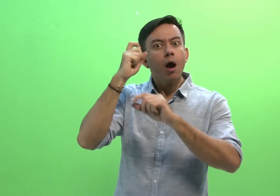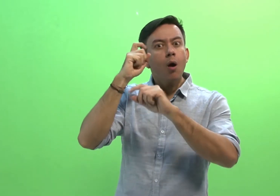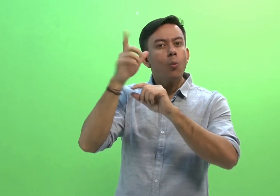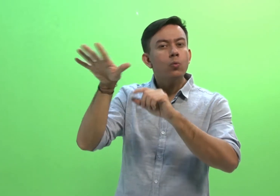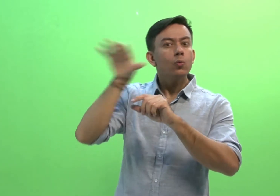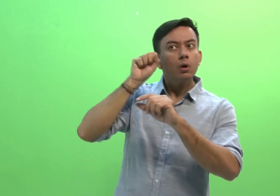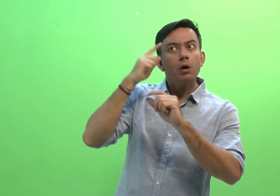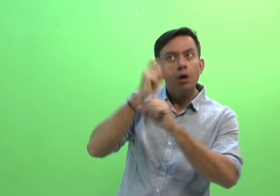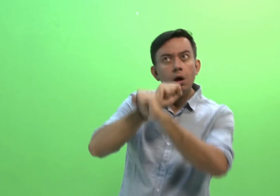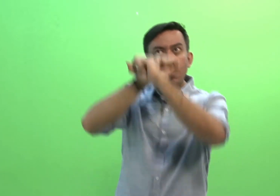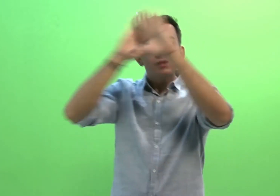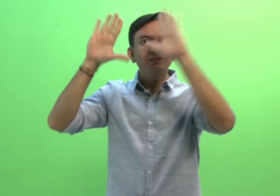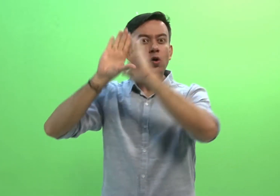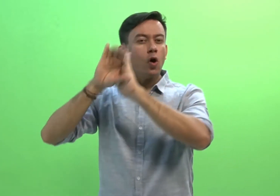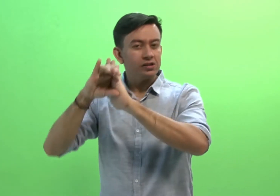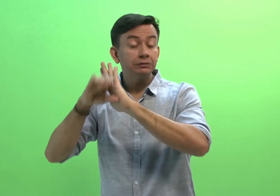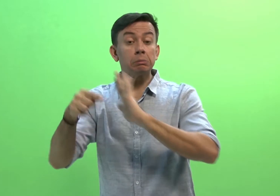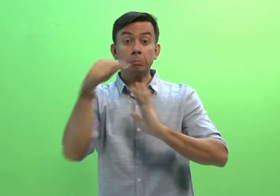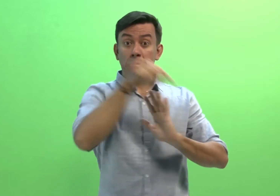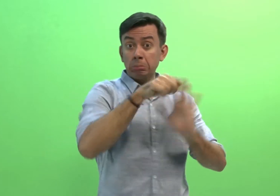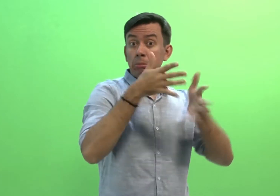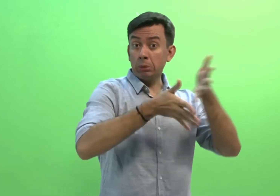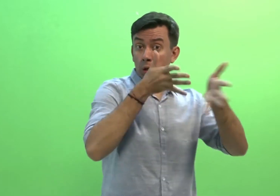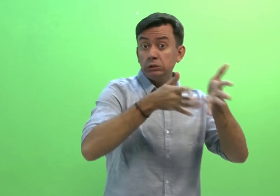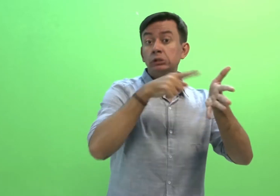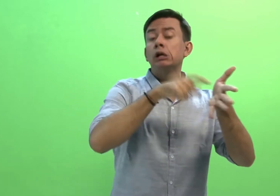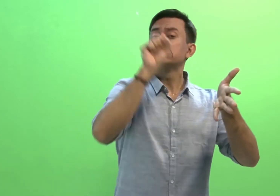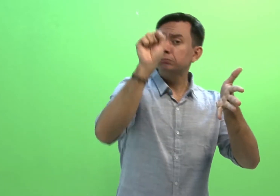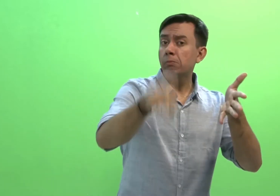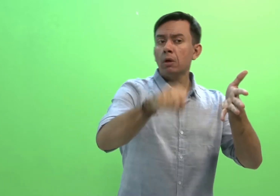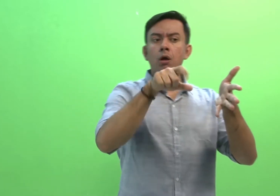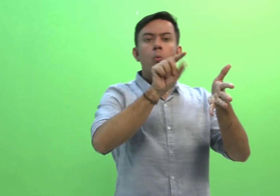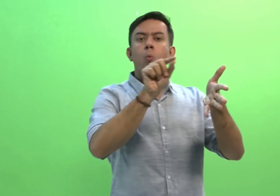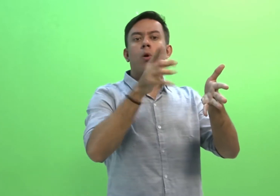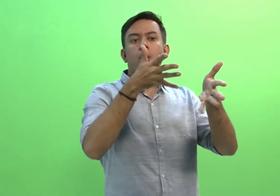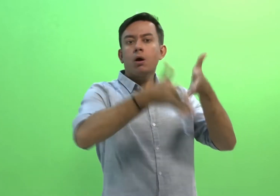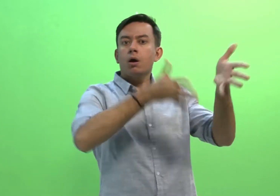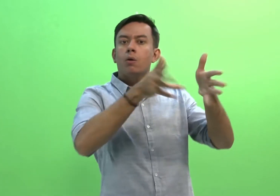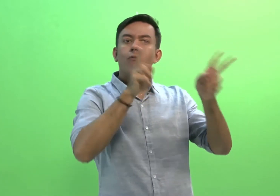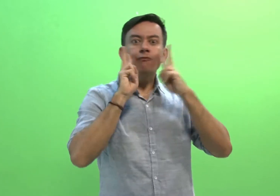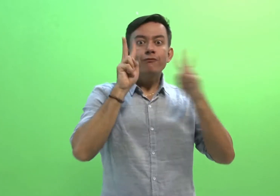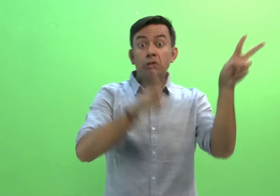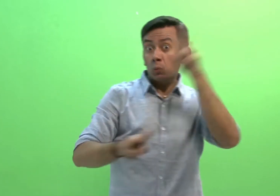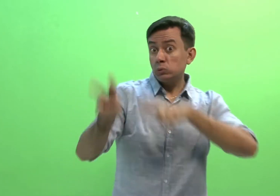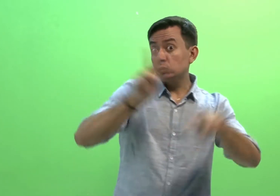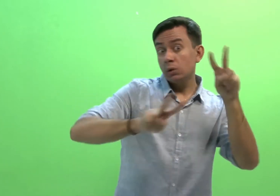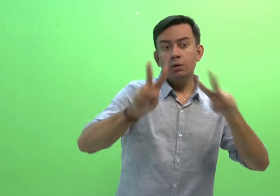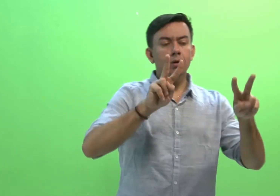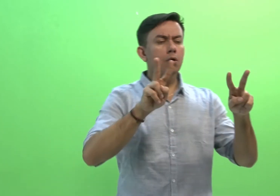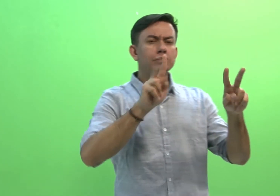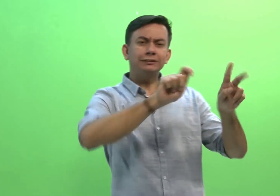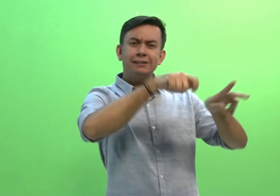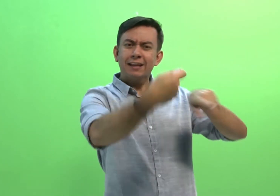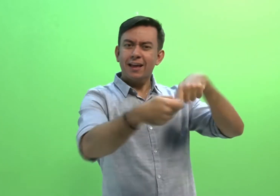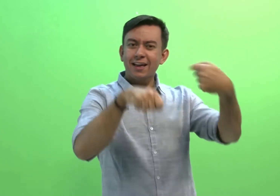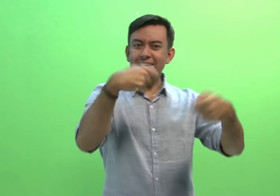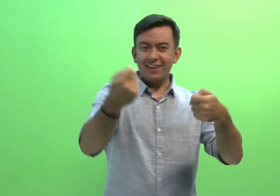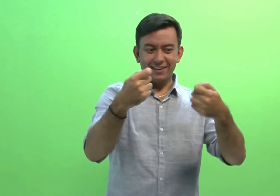língua oral, a audição, ela vai perceber os sons e criar o conceito concreto. Na língua